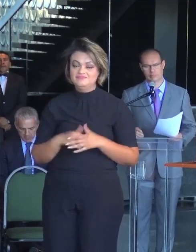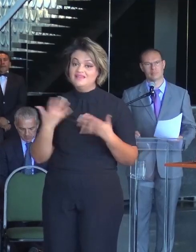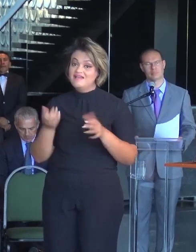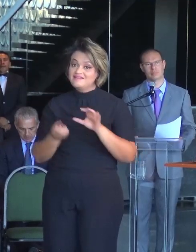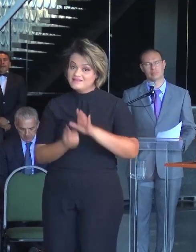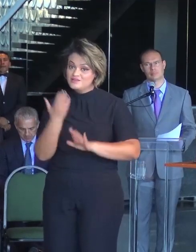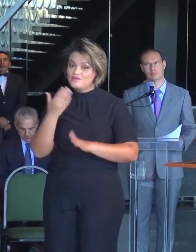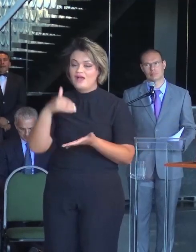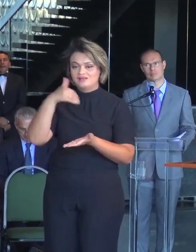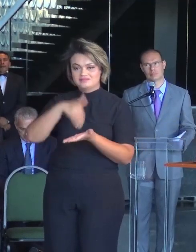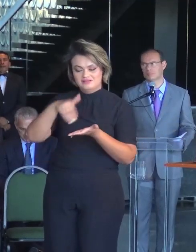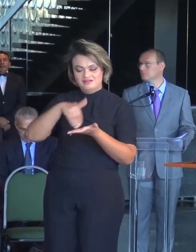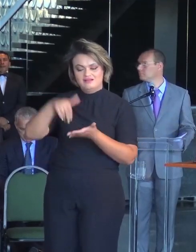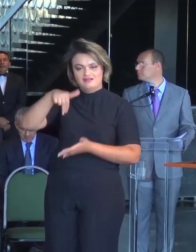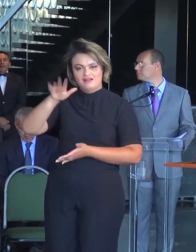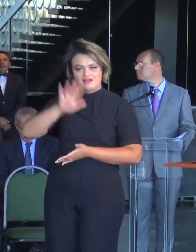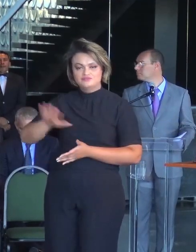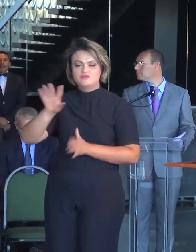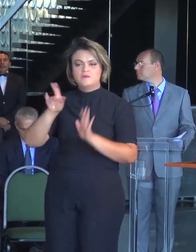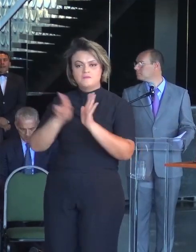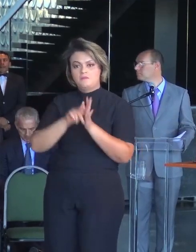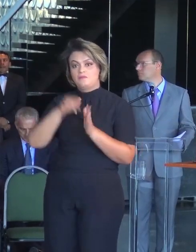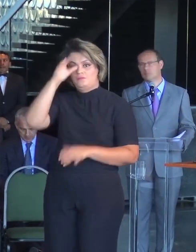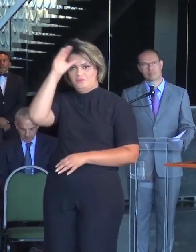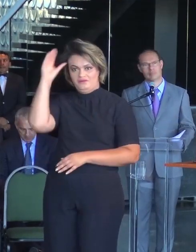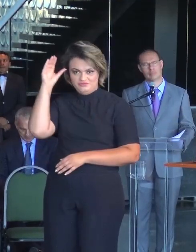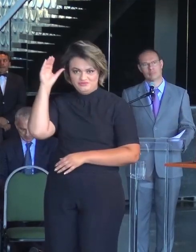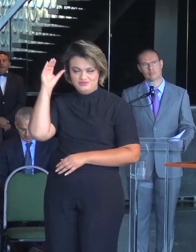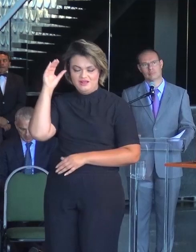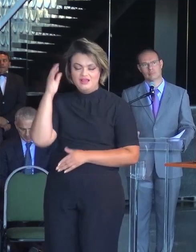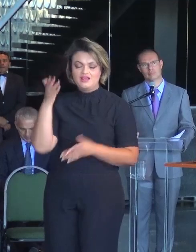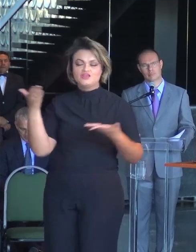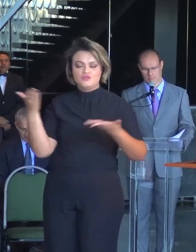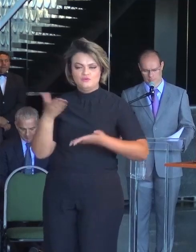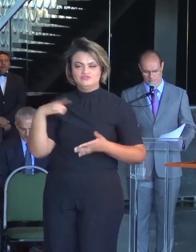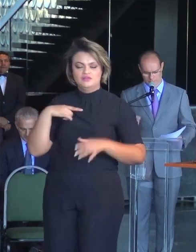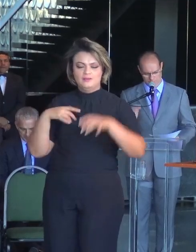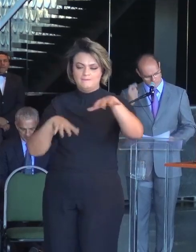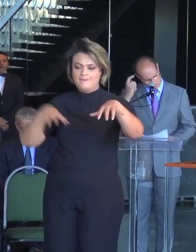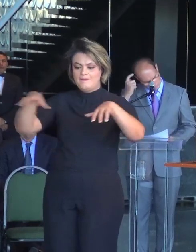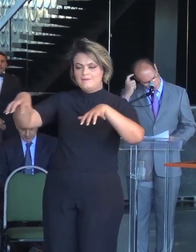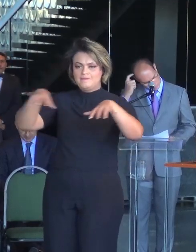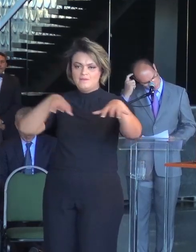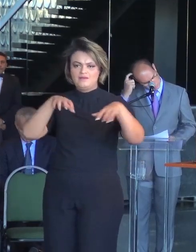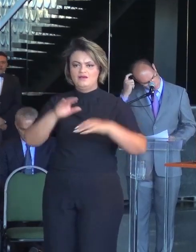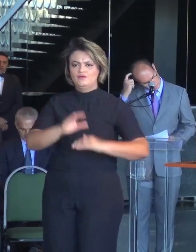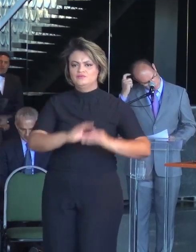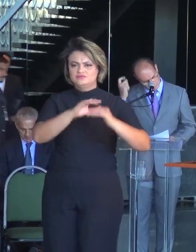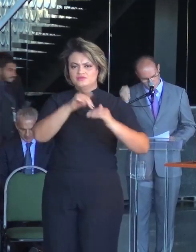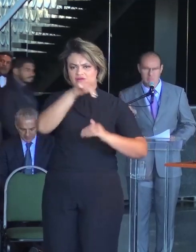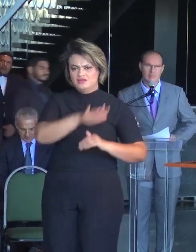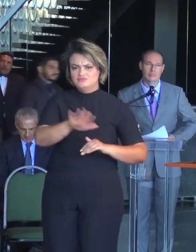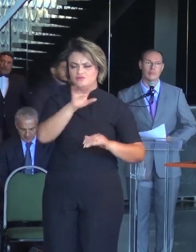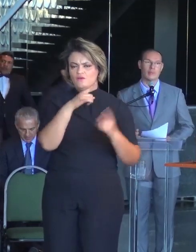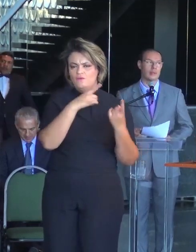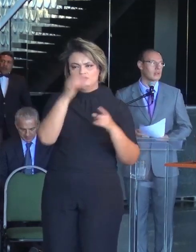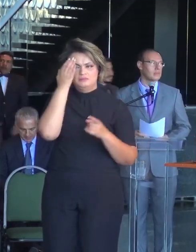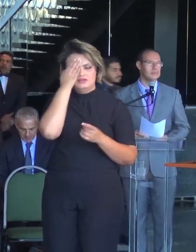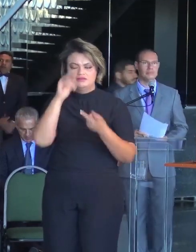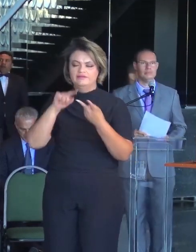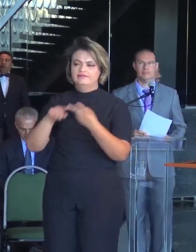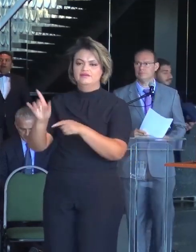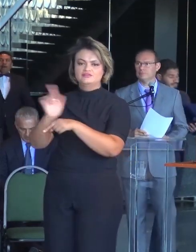criou-se a Secretaria Nacional do Consumidor, que hoje tem os seus órgãos de Conselho Nacional de Combate à